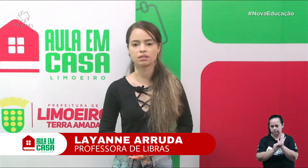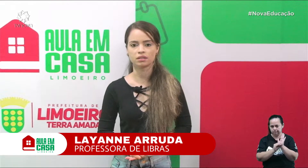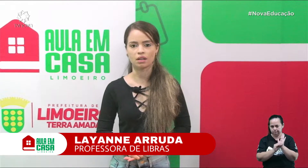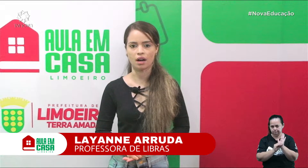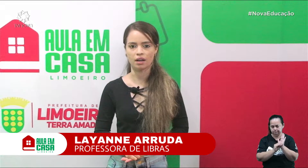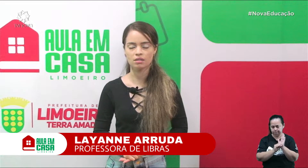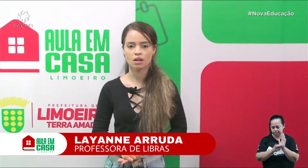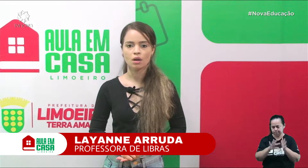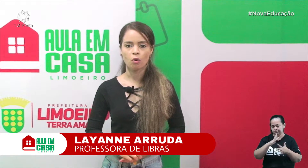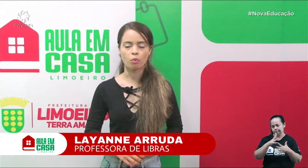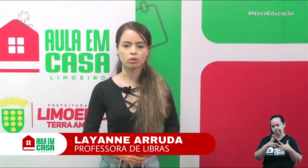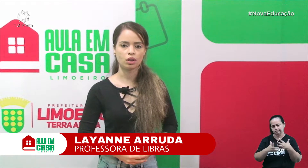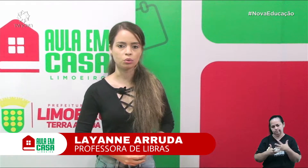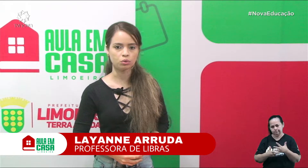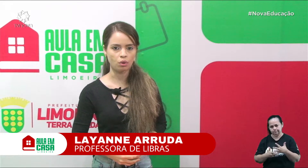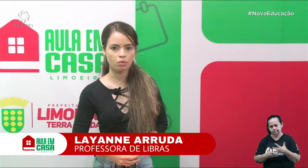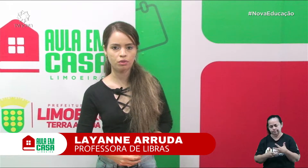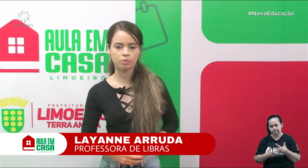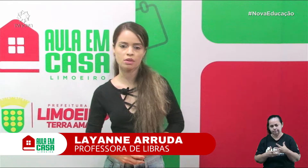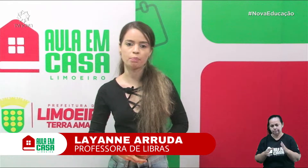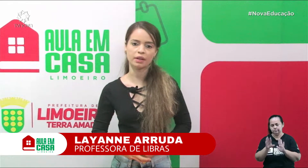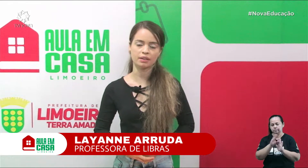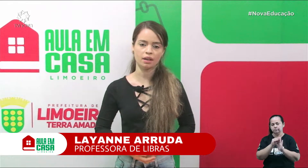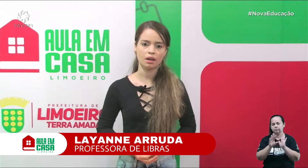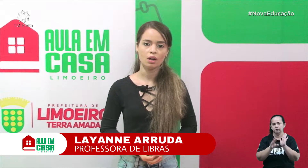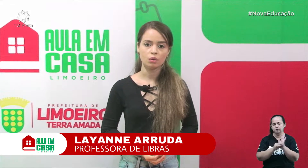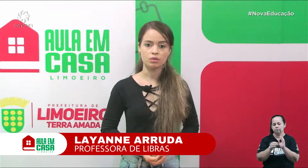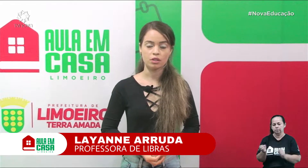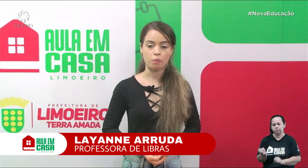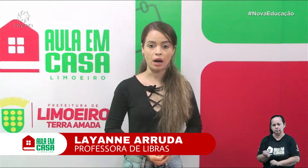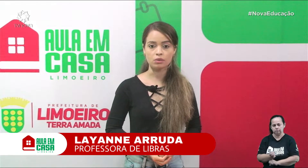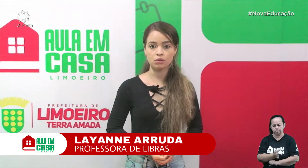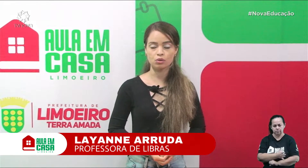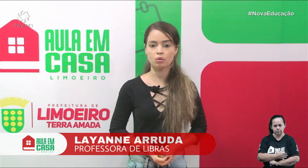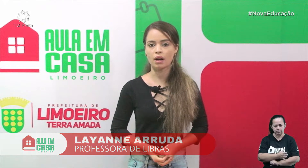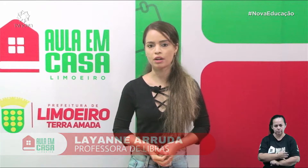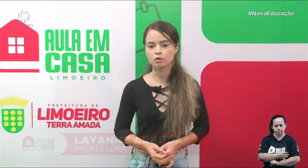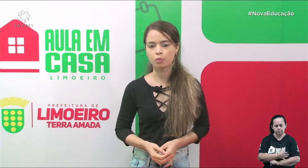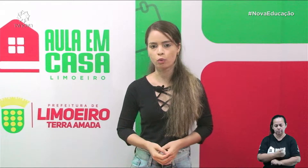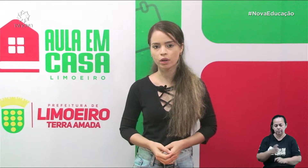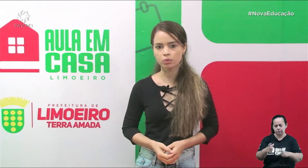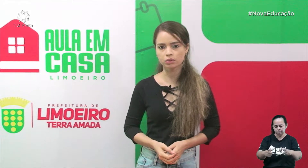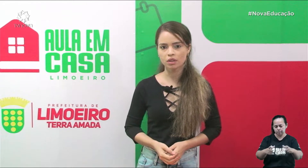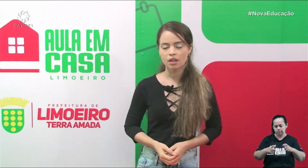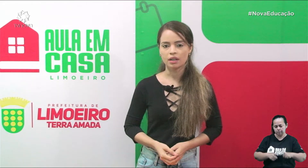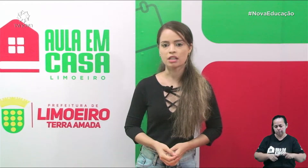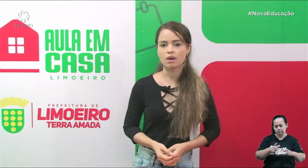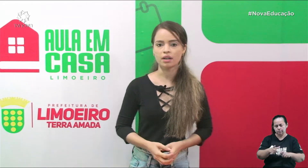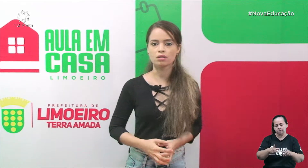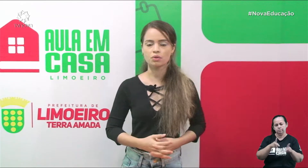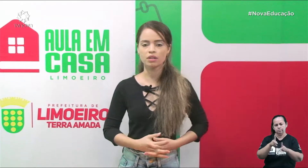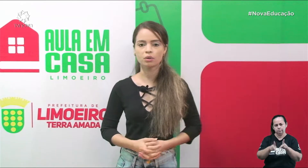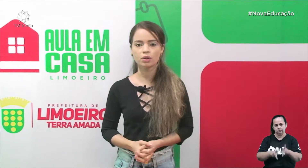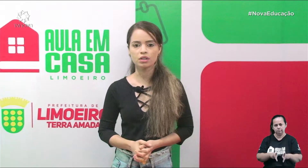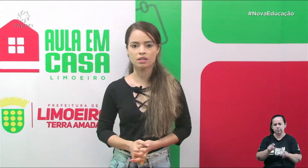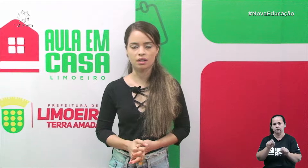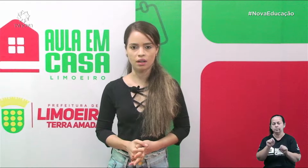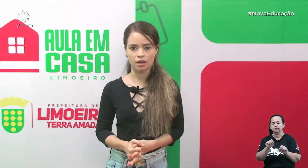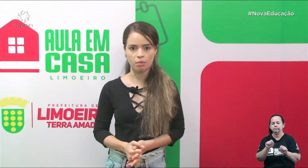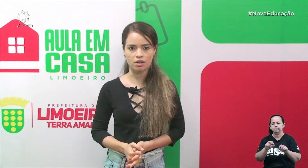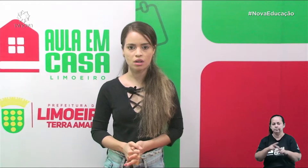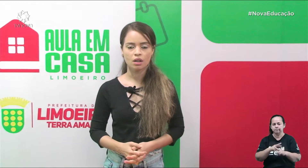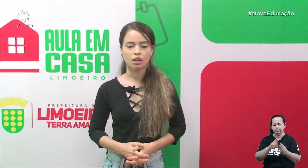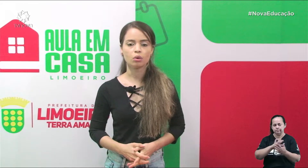brasileira de sinais. Como conteúdo novo, iremos aprender os espaços e os lugares públicos e as variações linguísticas